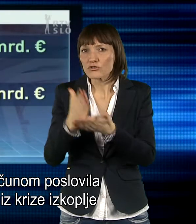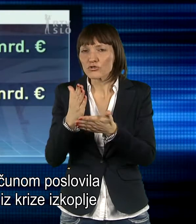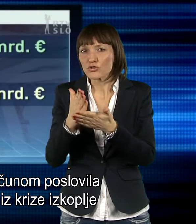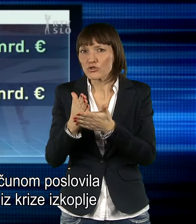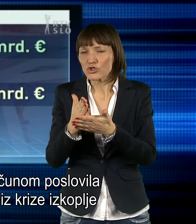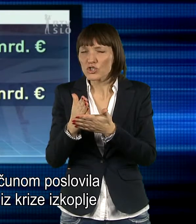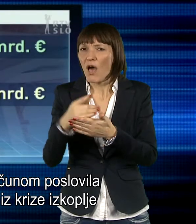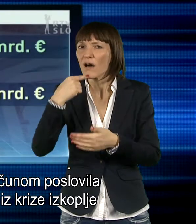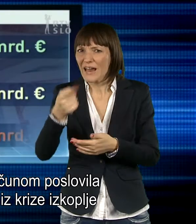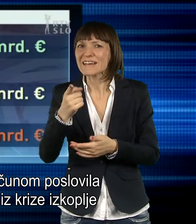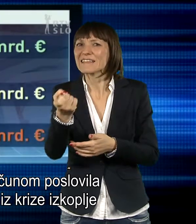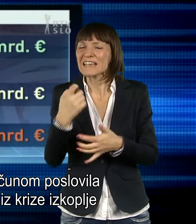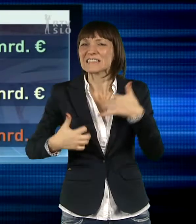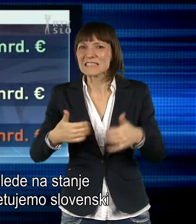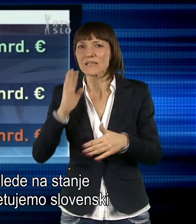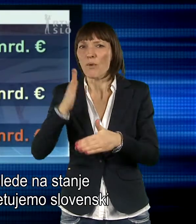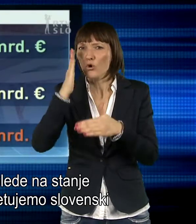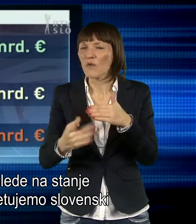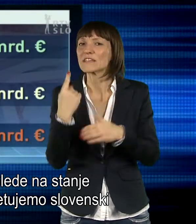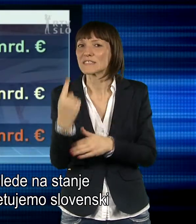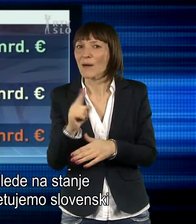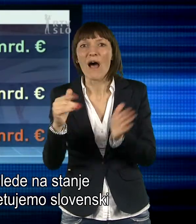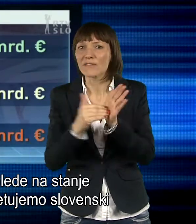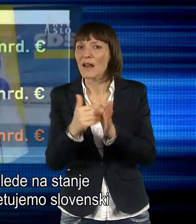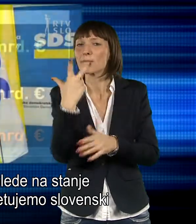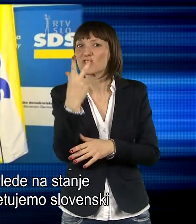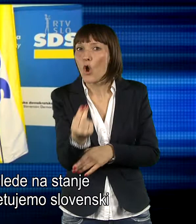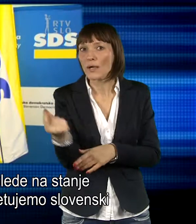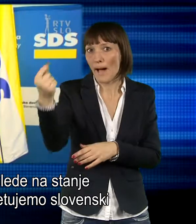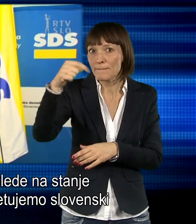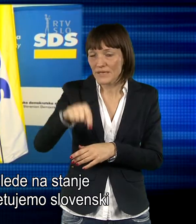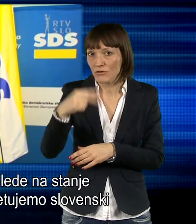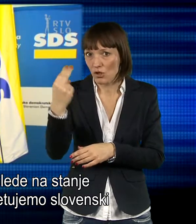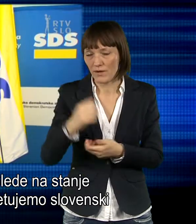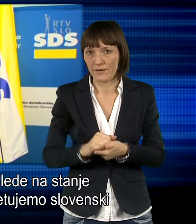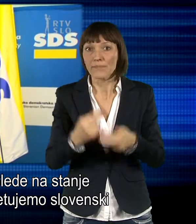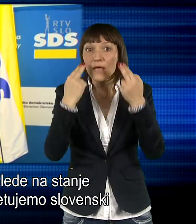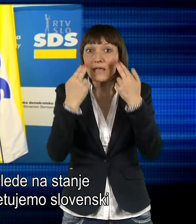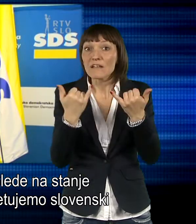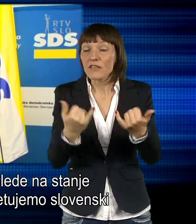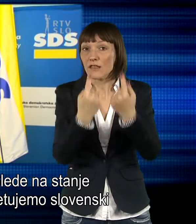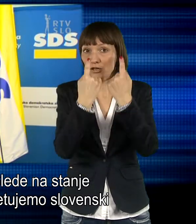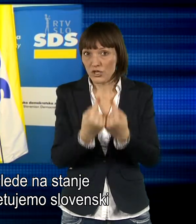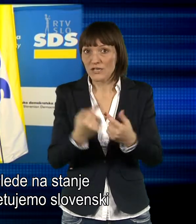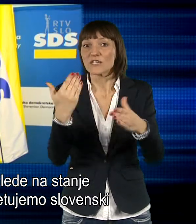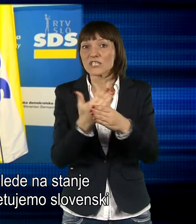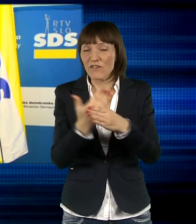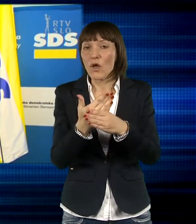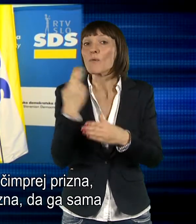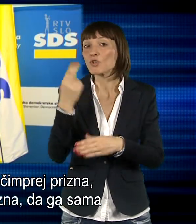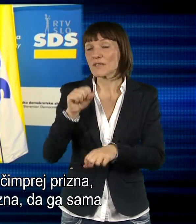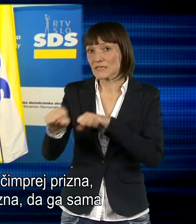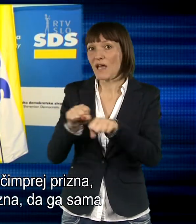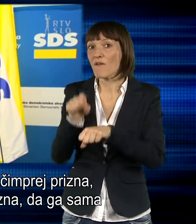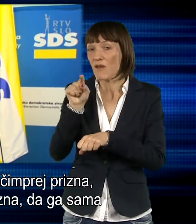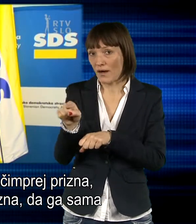poslovila od ambicije, da se iz krize izkoplje sama, menijo. Glede na stanje, kakršno je danes, svetujemo slovenski